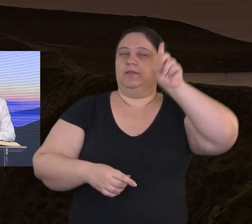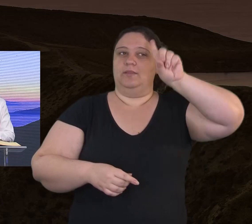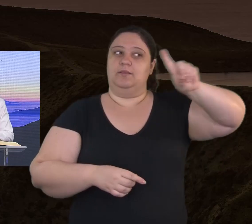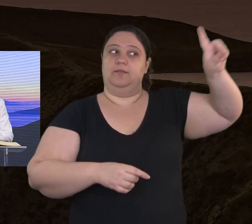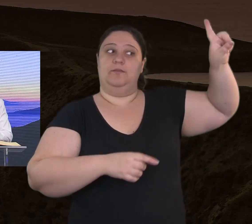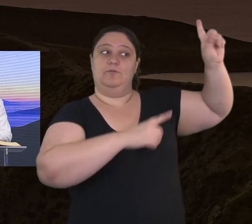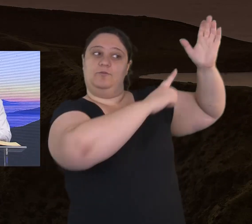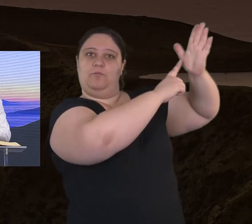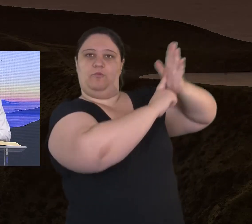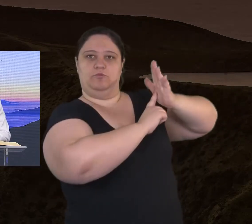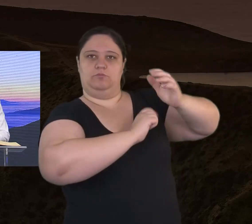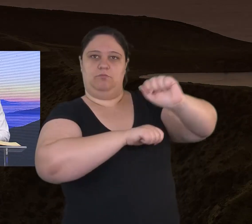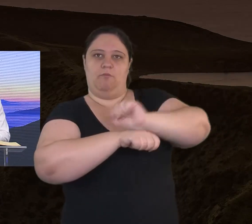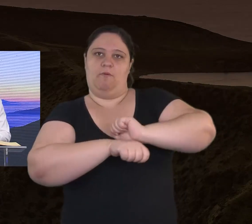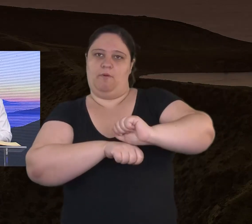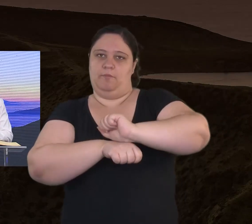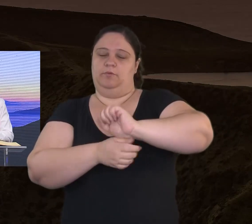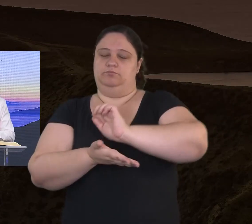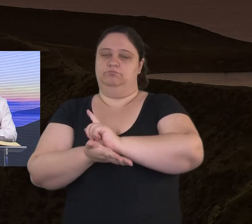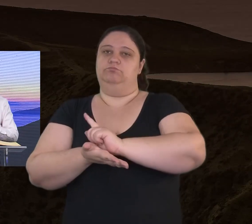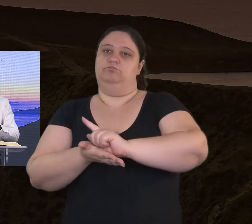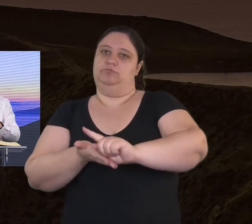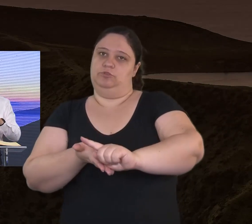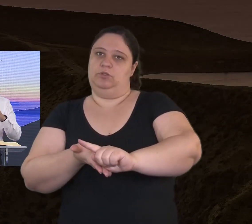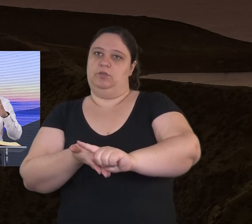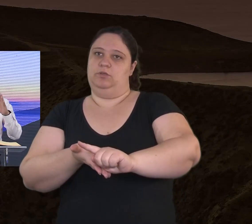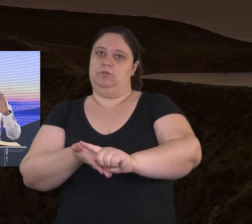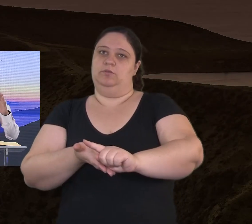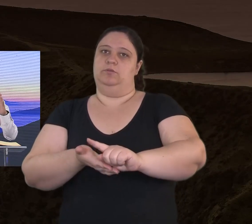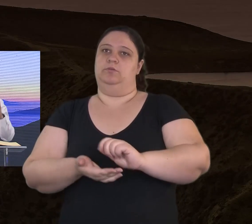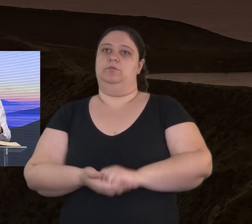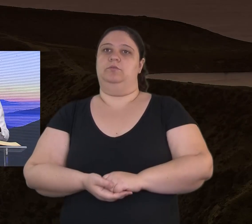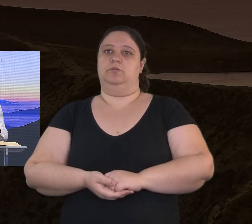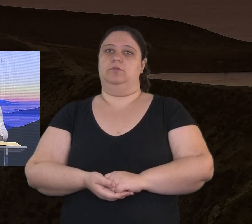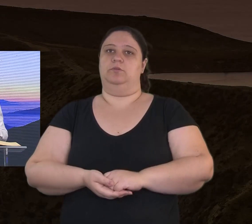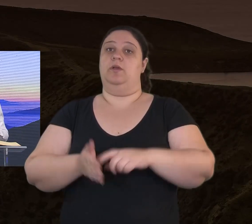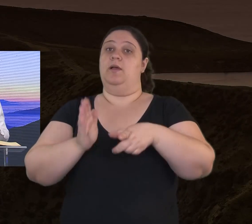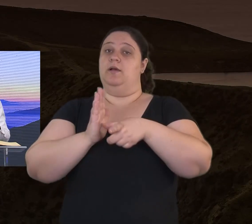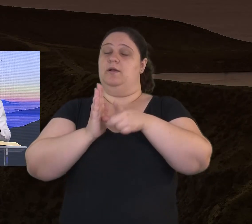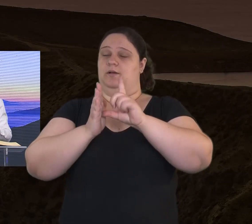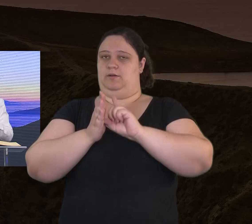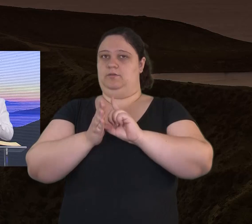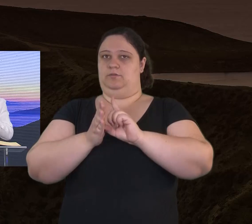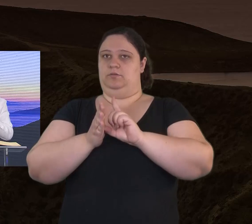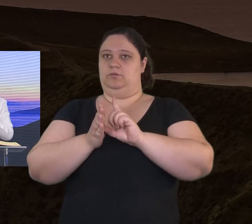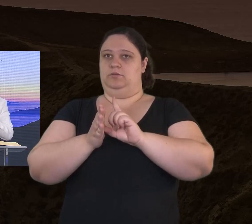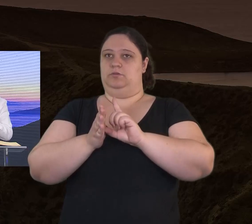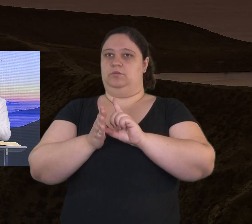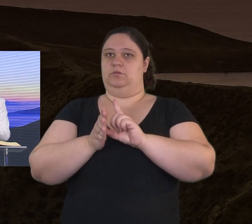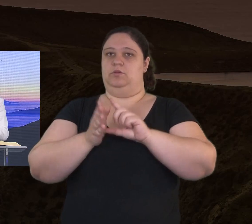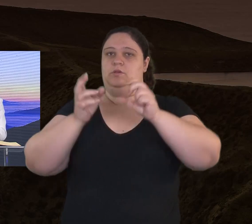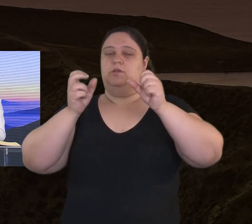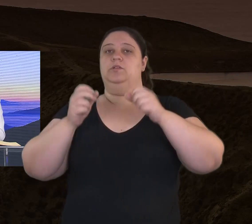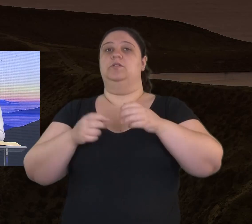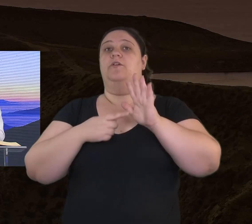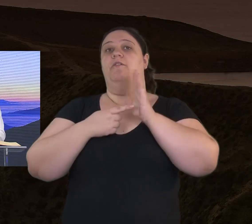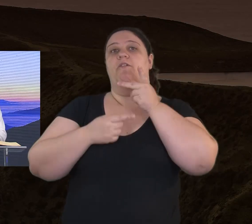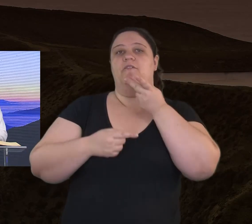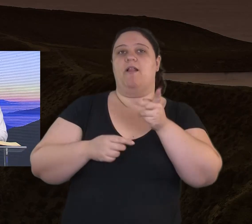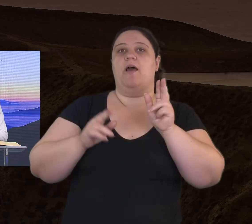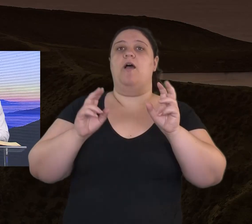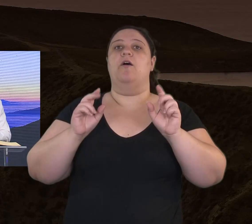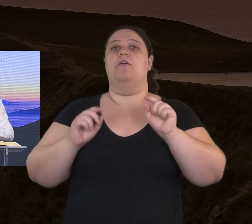Abraão, em Gênesis, antes dele declarar o que ele faria com Sodoma e